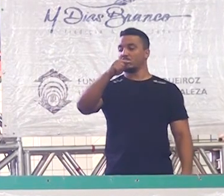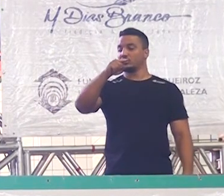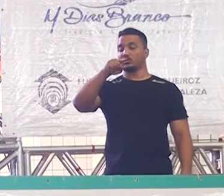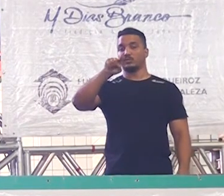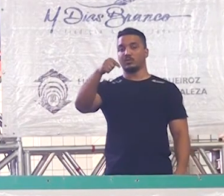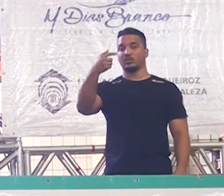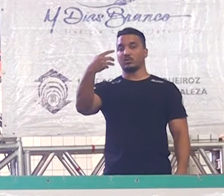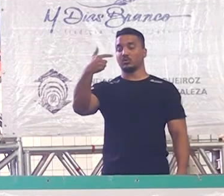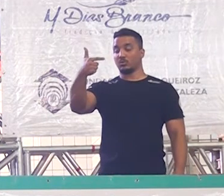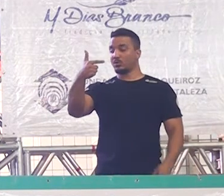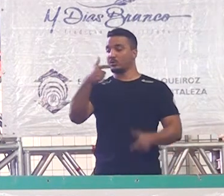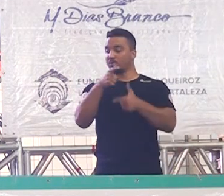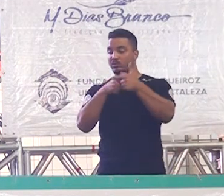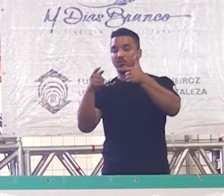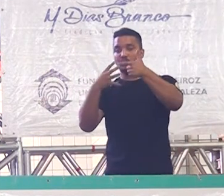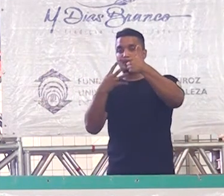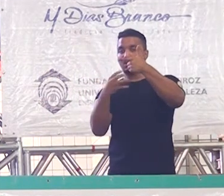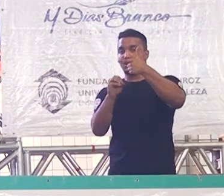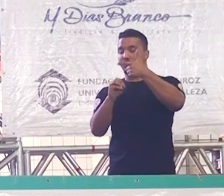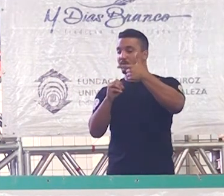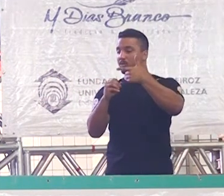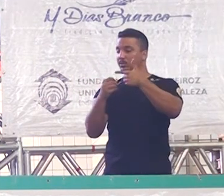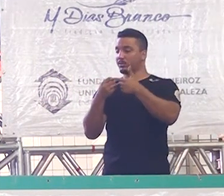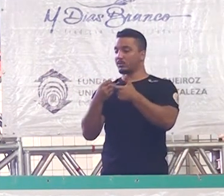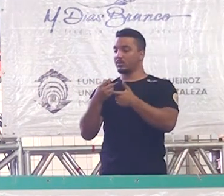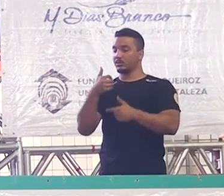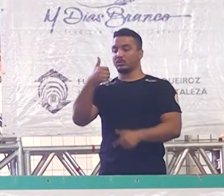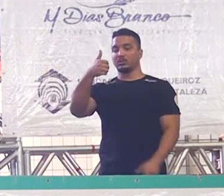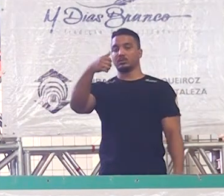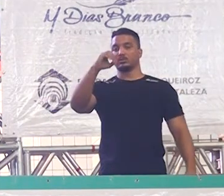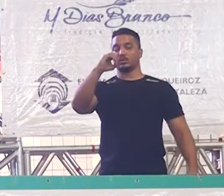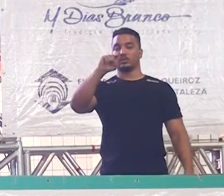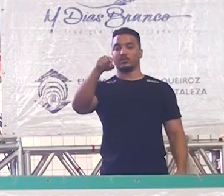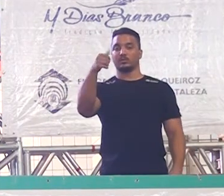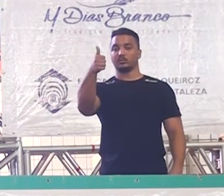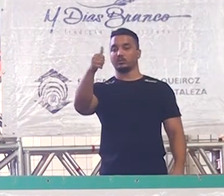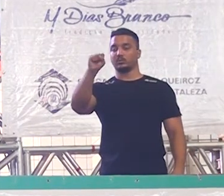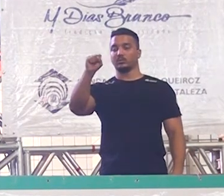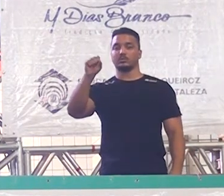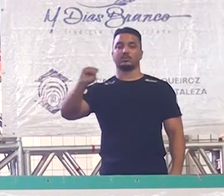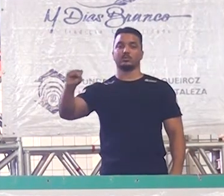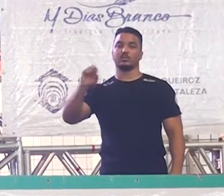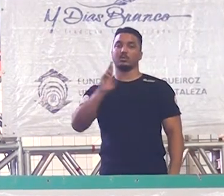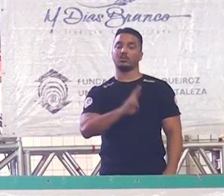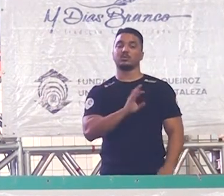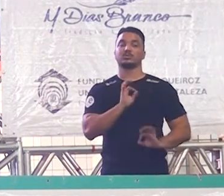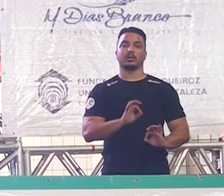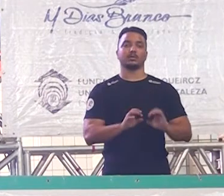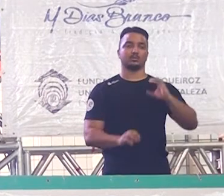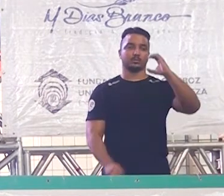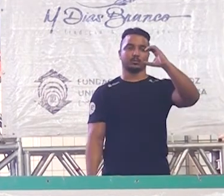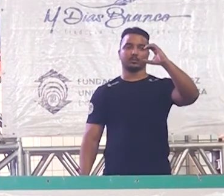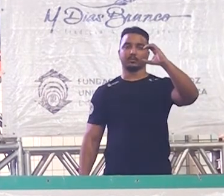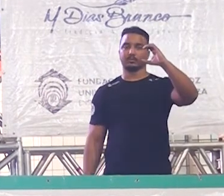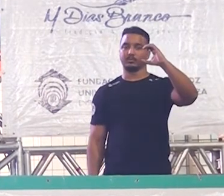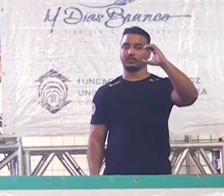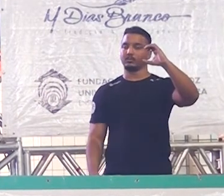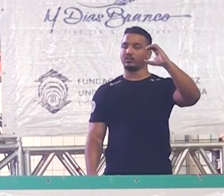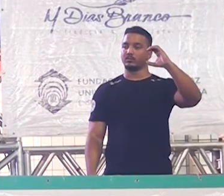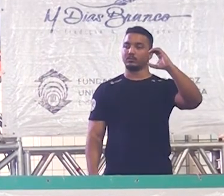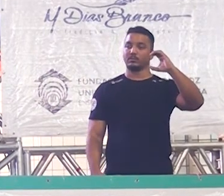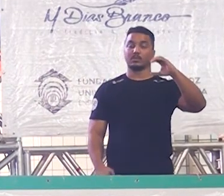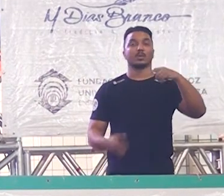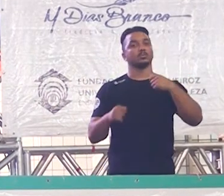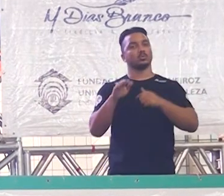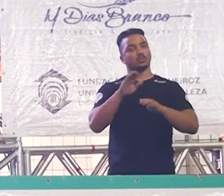40, 0,18 segundos. Resposta correta, item C. Questão bem simples, o cuidado que